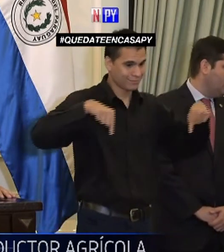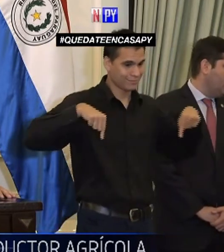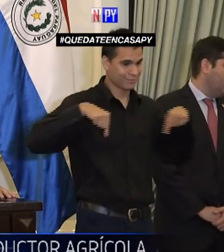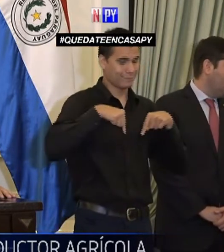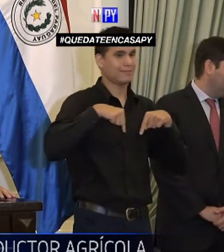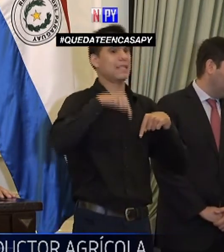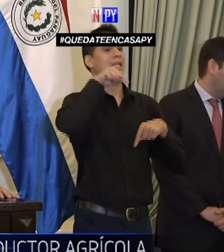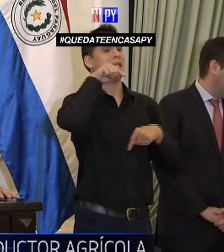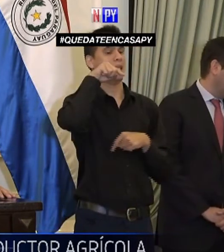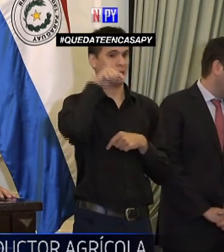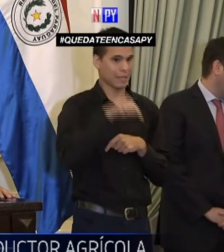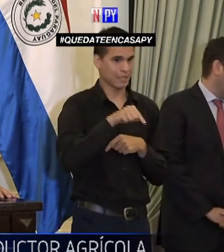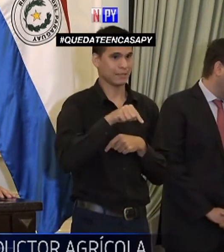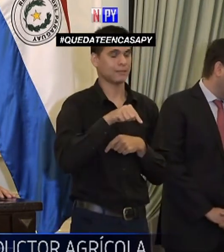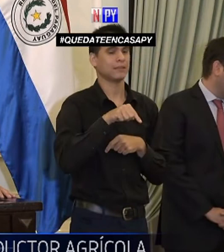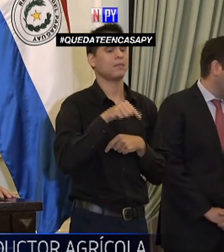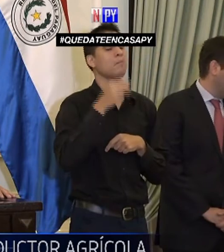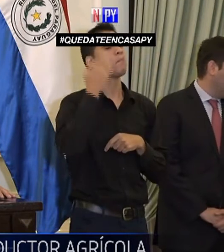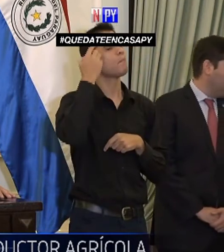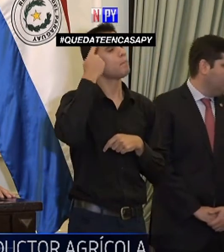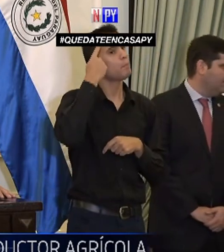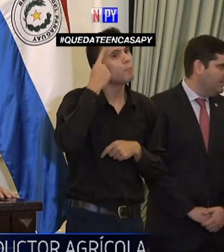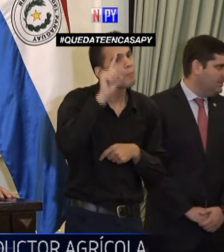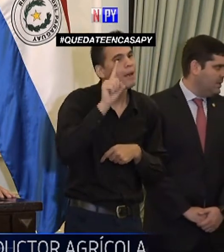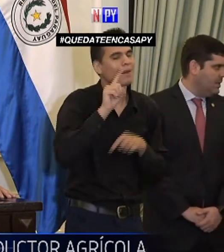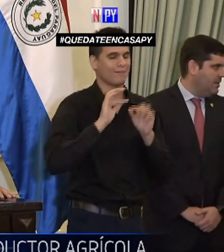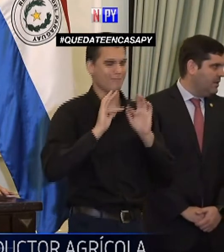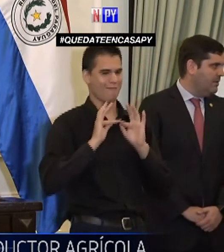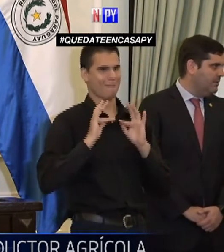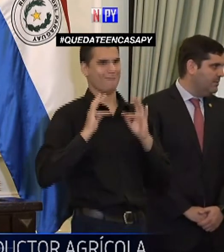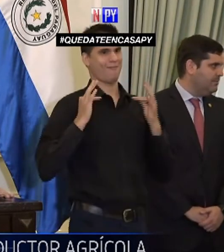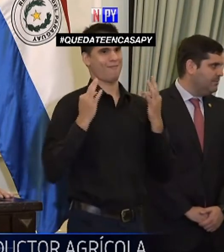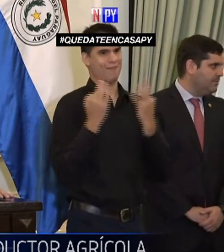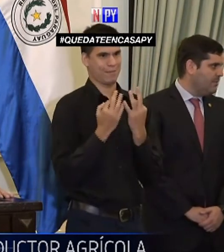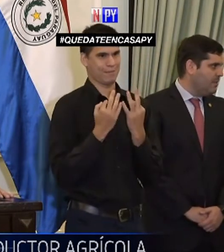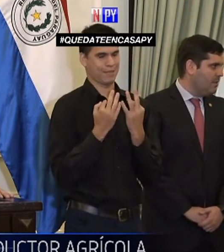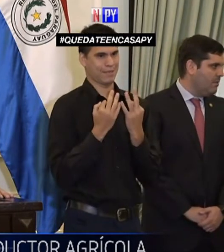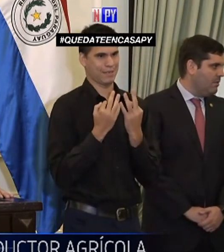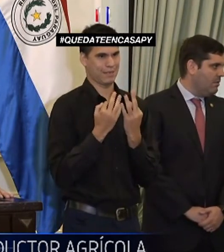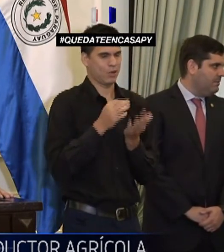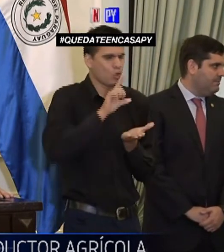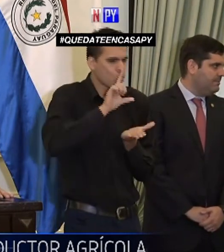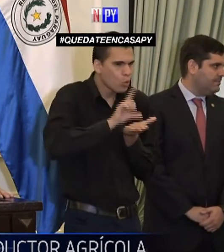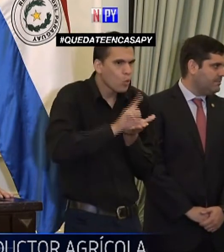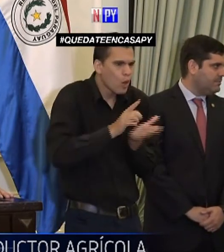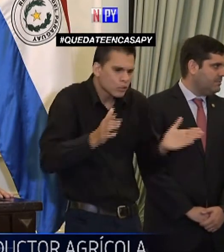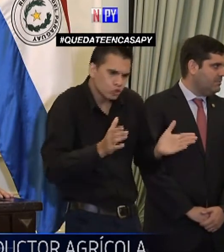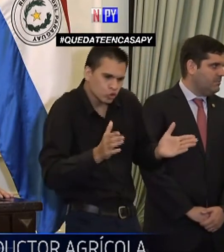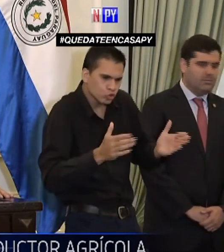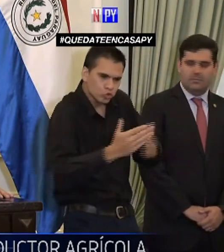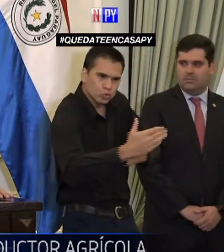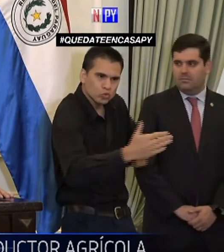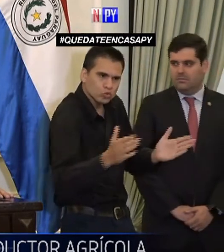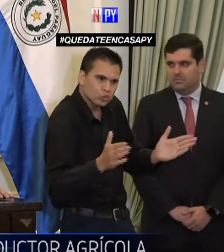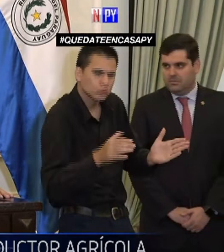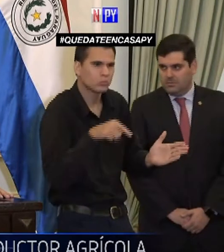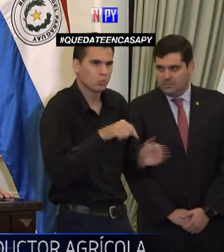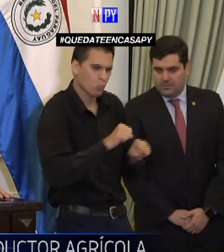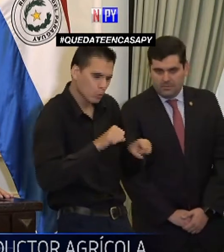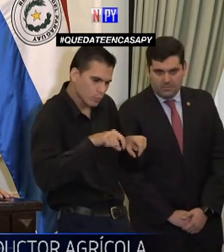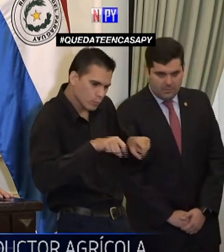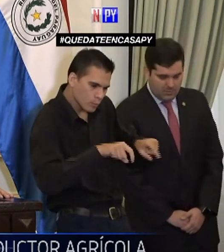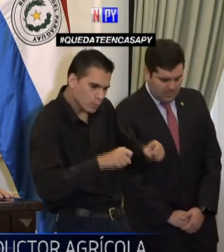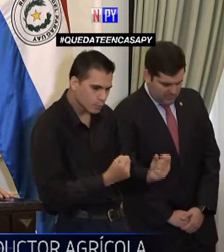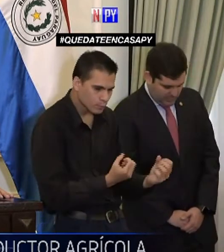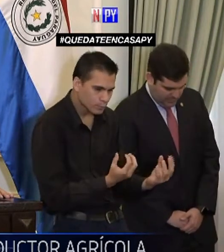para, como dice su nombre, familiares, donde en pequeña área se puede llevar adelante. Nosotros tenemos